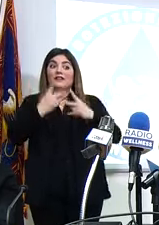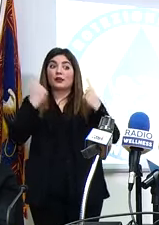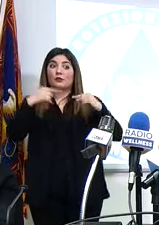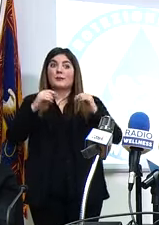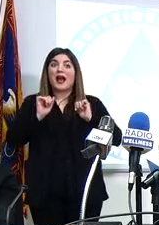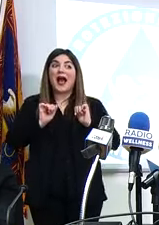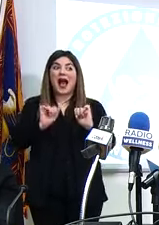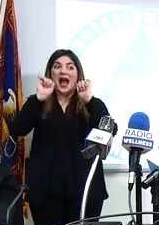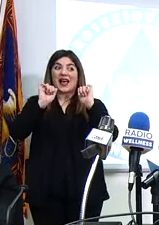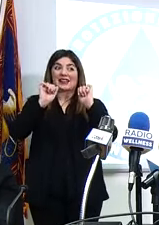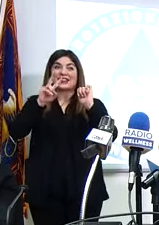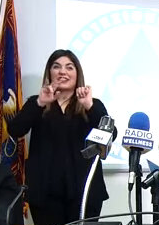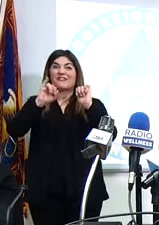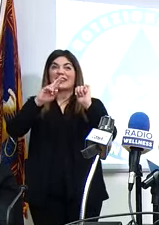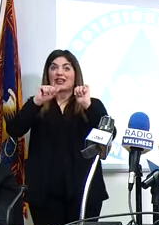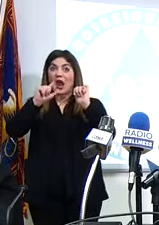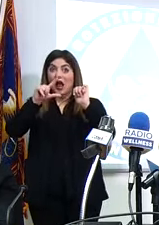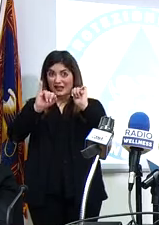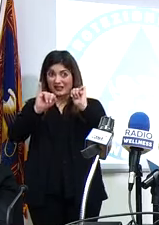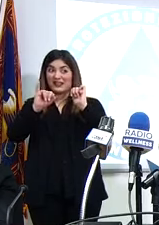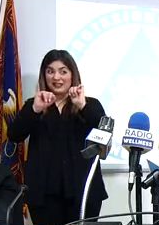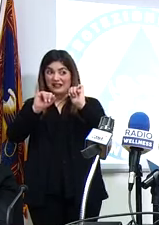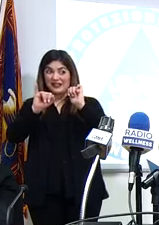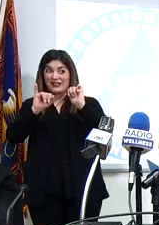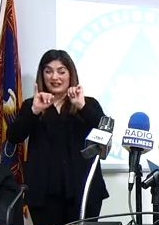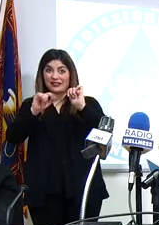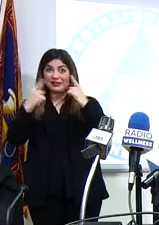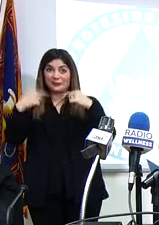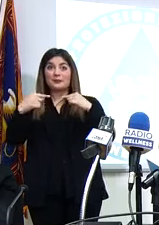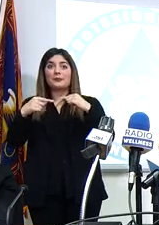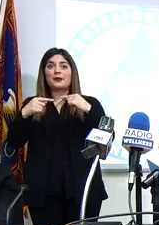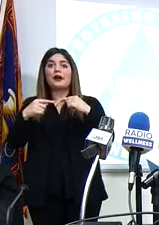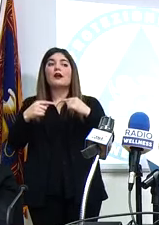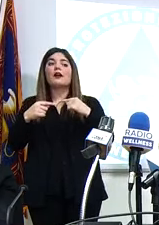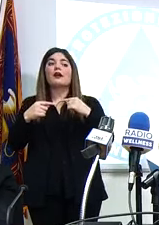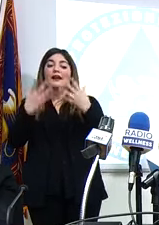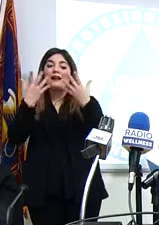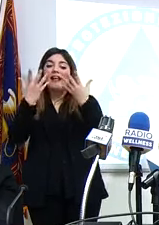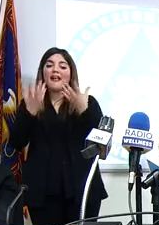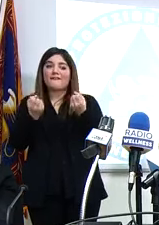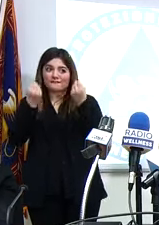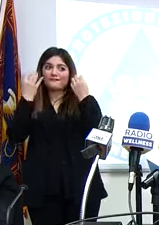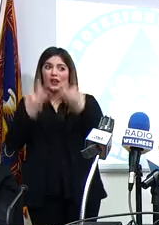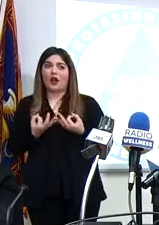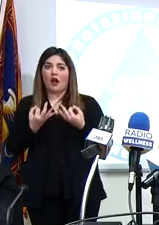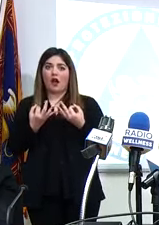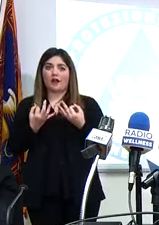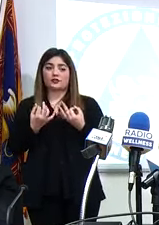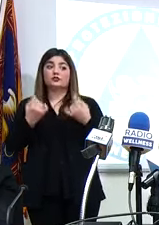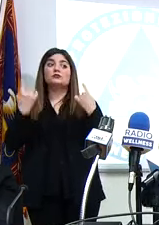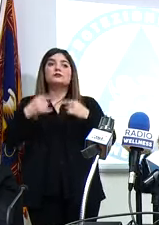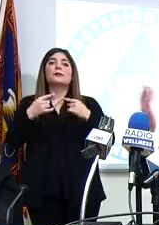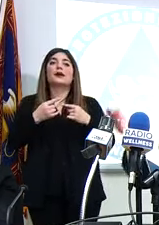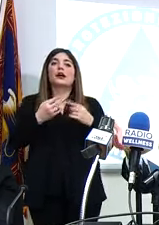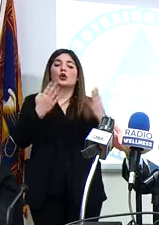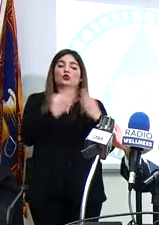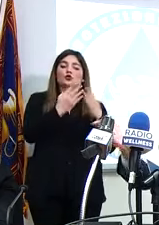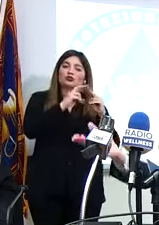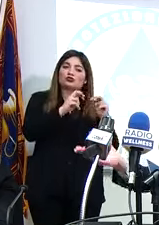un concetto generalissimo, gli antivirali sono efficaci, ecco perché certi studi non dicono ancora la verità,